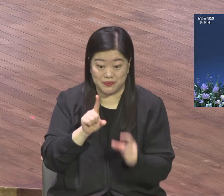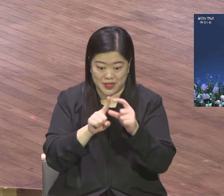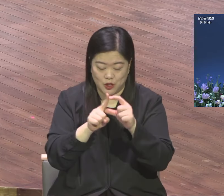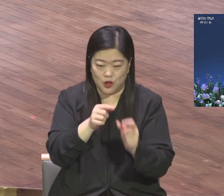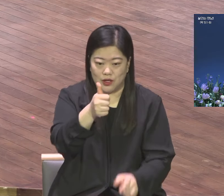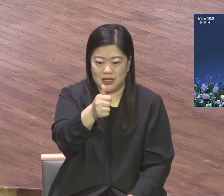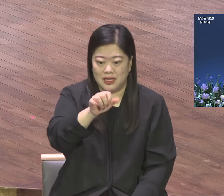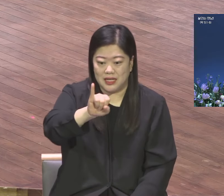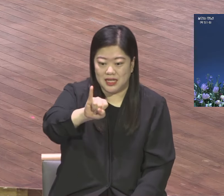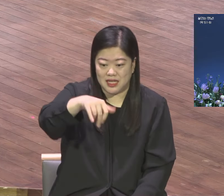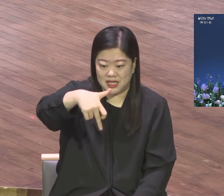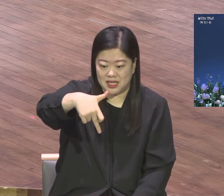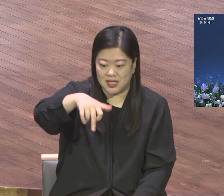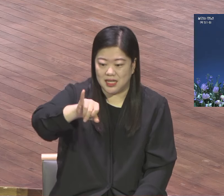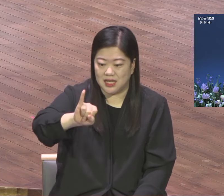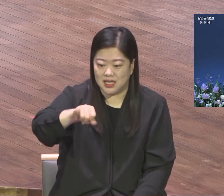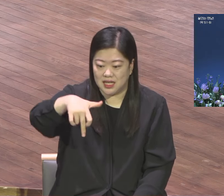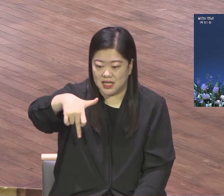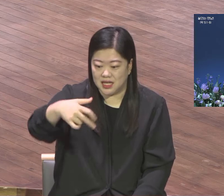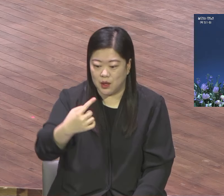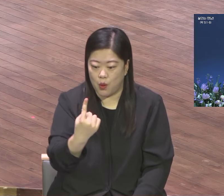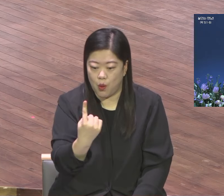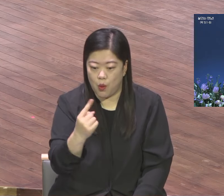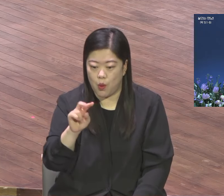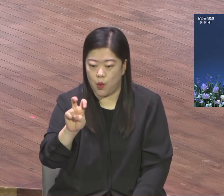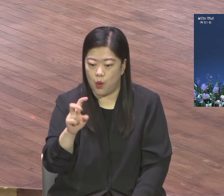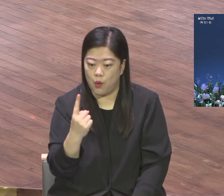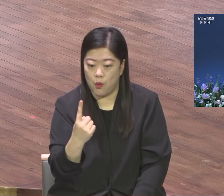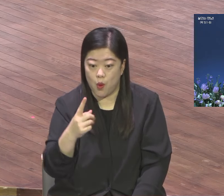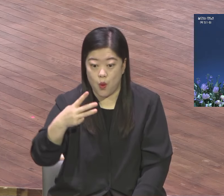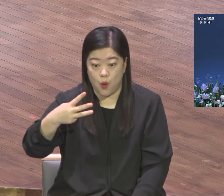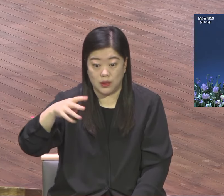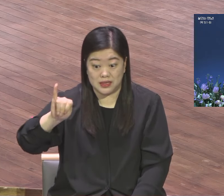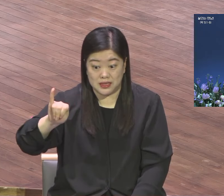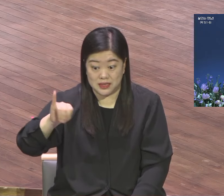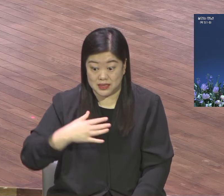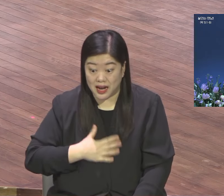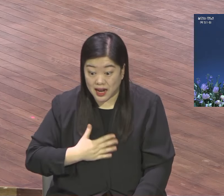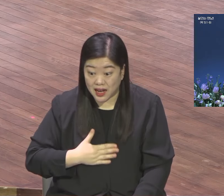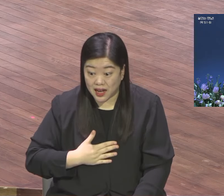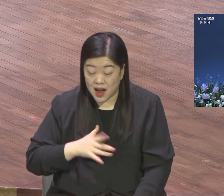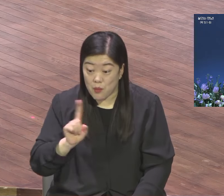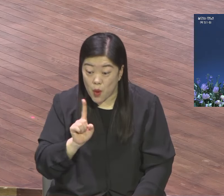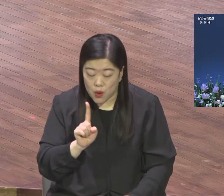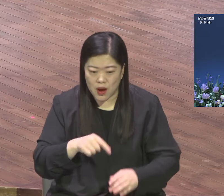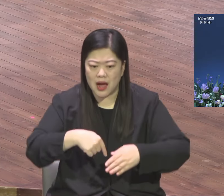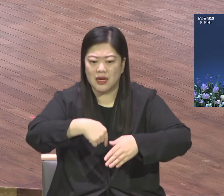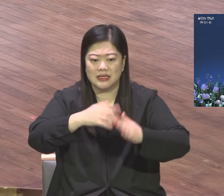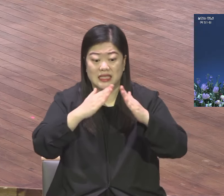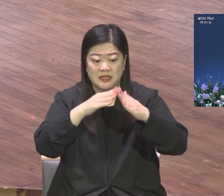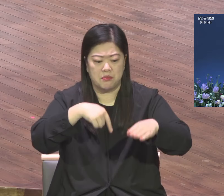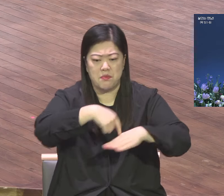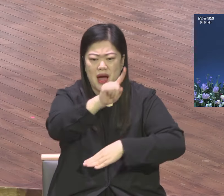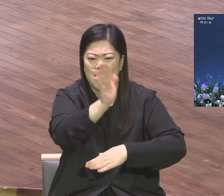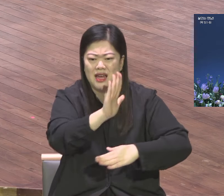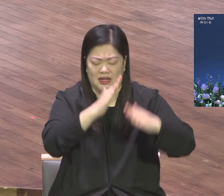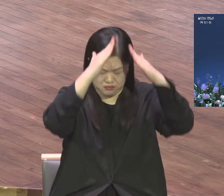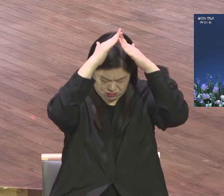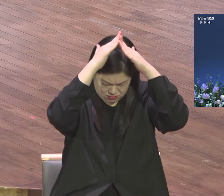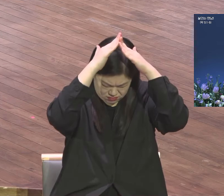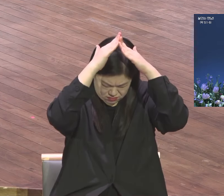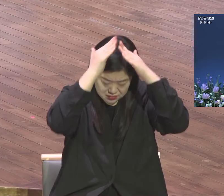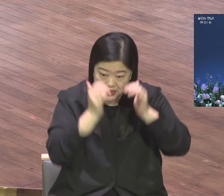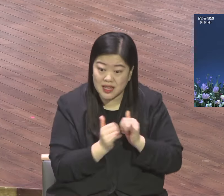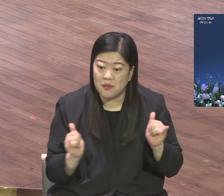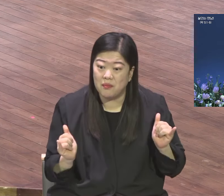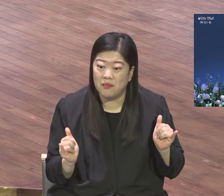외톨이 이게 계속 지금 증가하고 있다는 것입니다. 일본을 계속 닮아가요. 저는 일본 뉴스를 보면